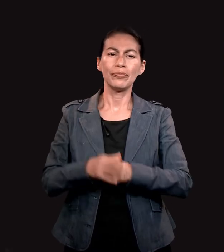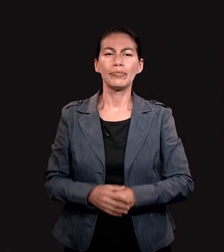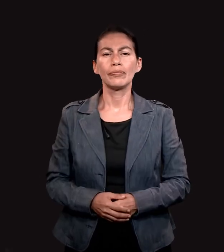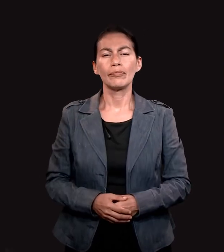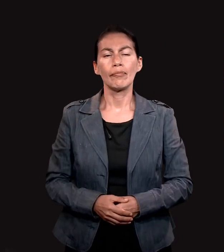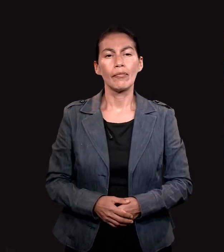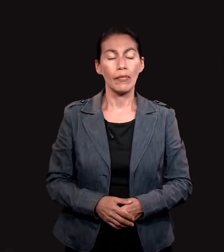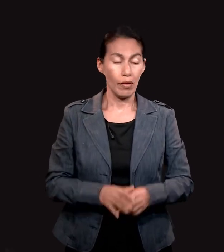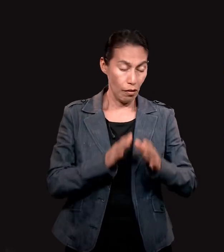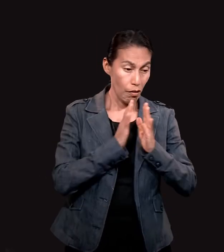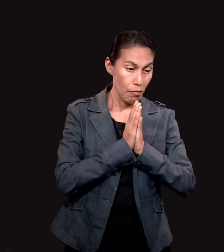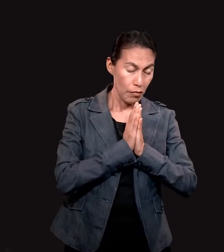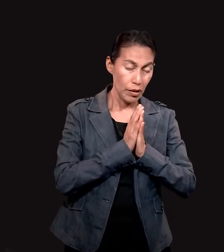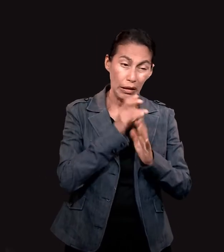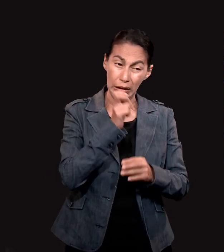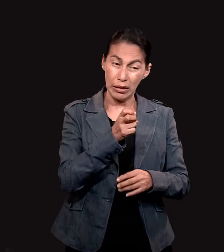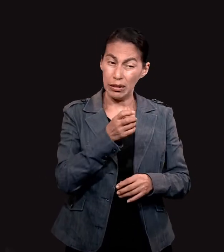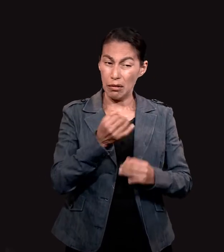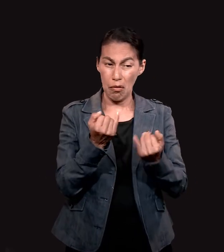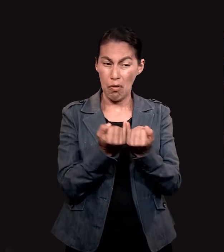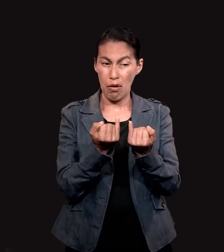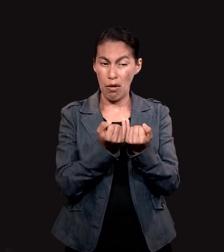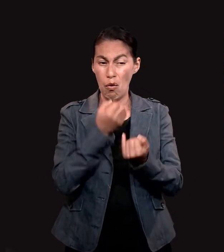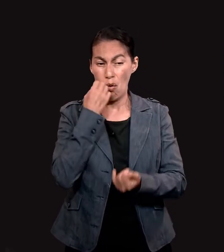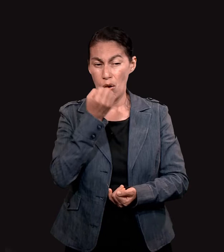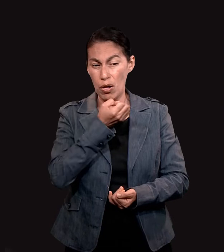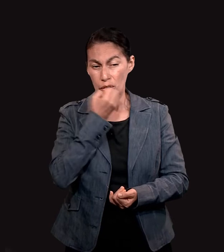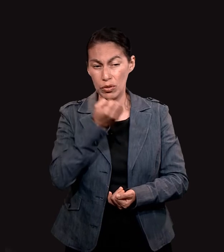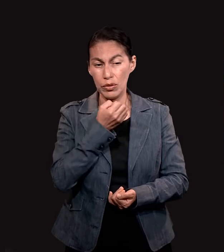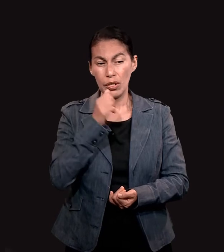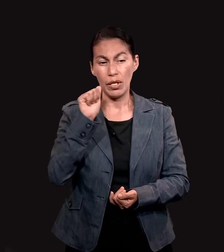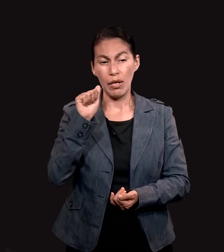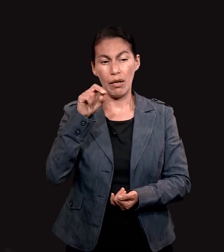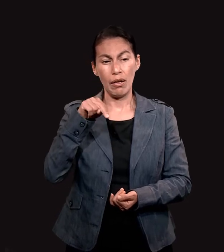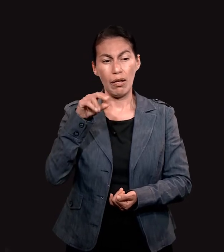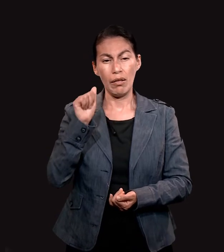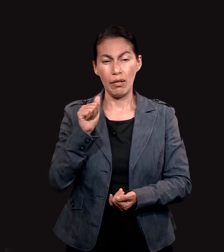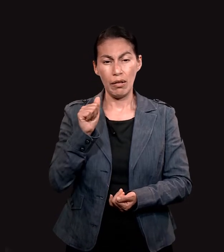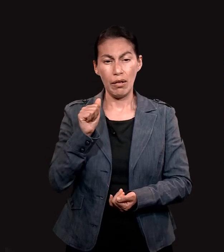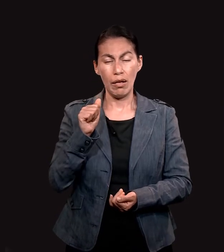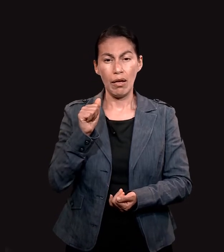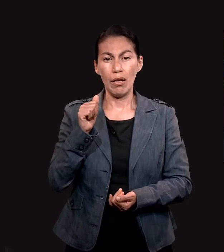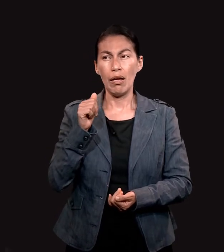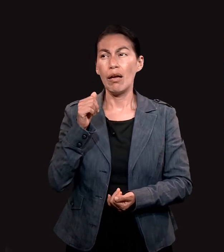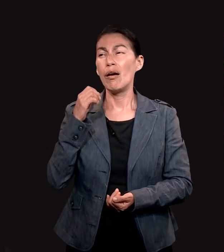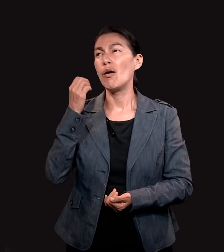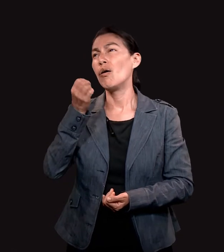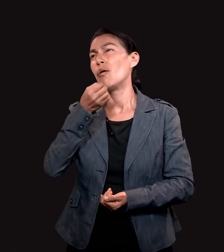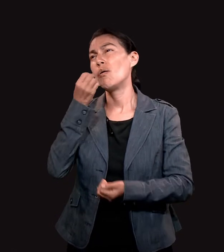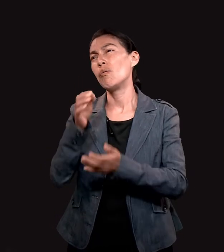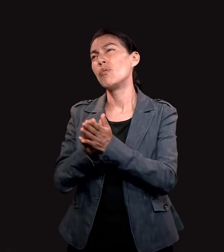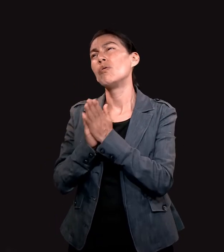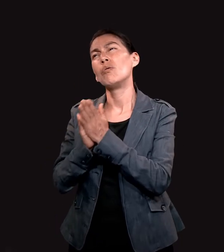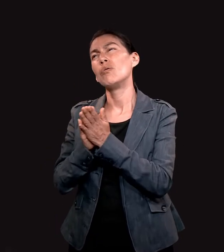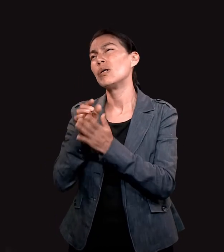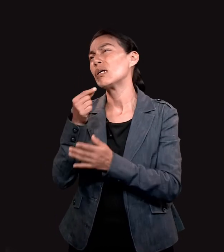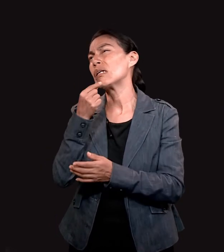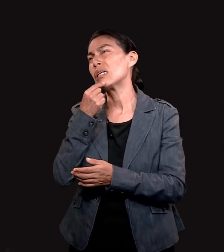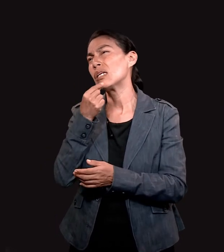Amén. Es como la oración de Ana, ¿no es cierto? Que pidió un niño y Dios le